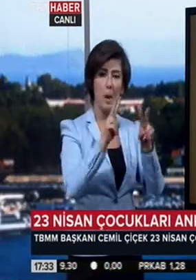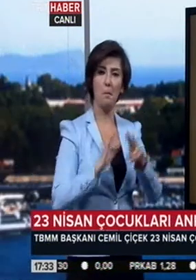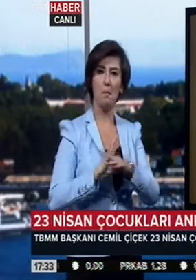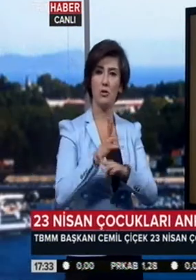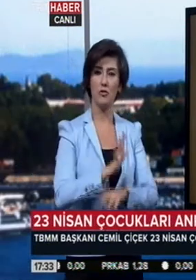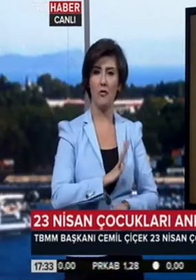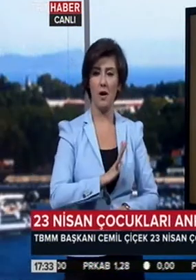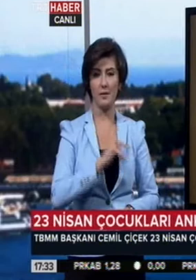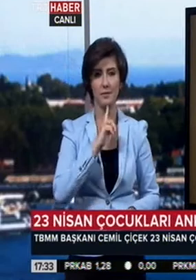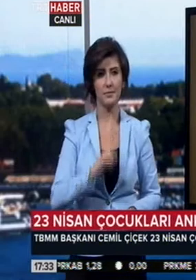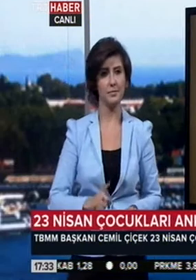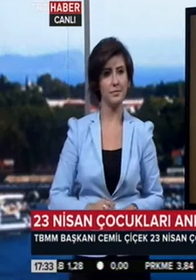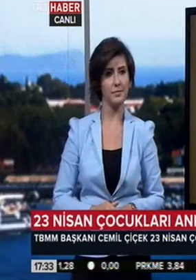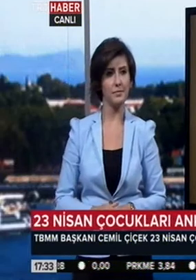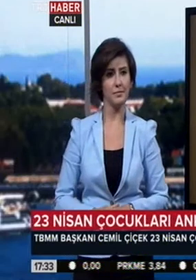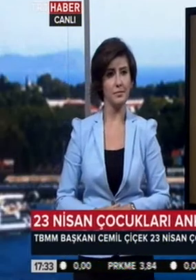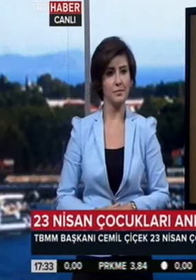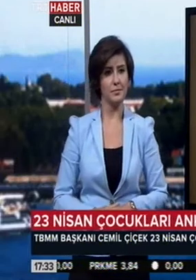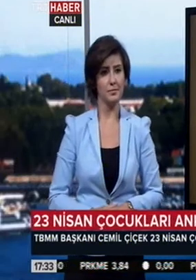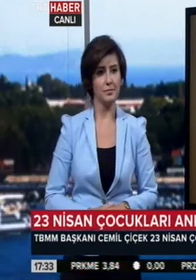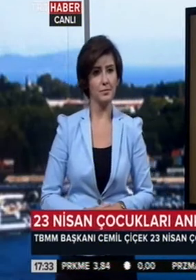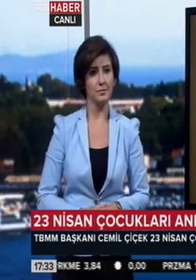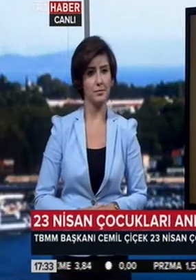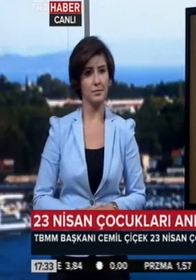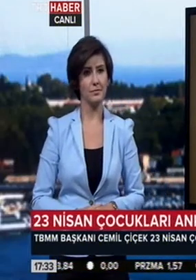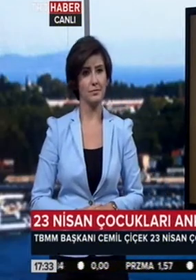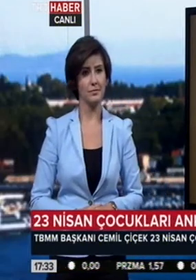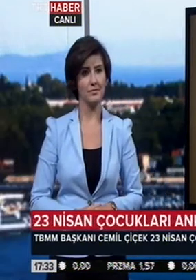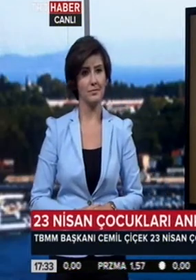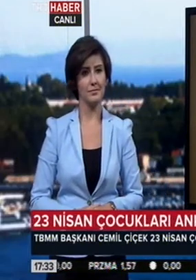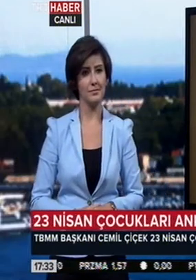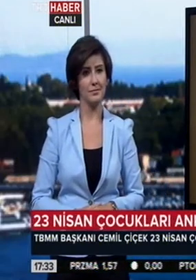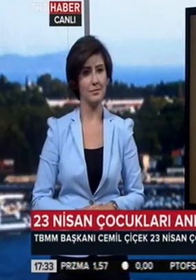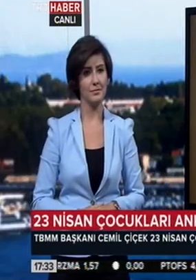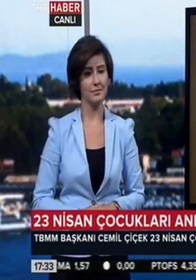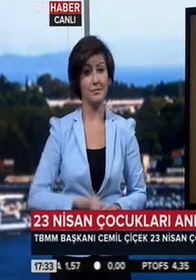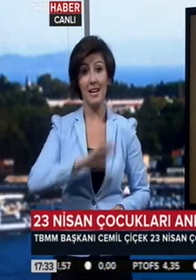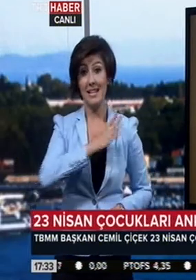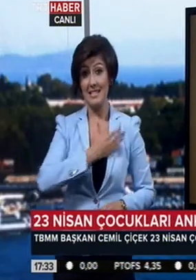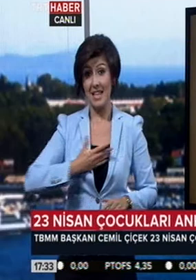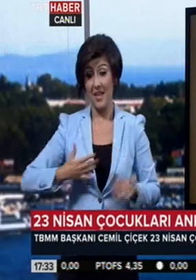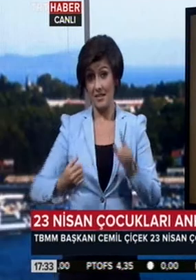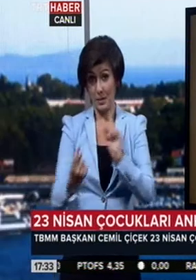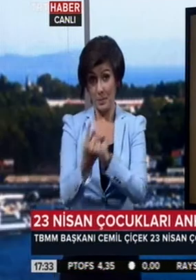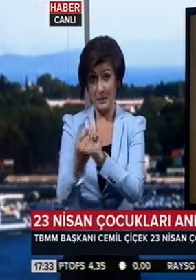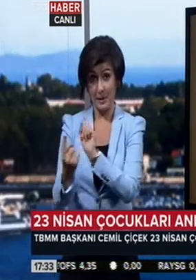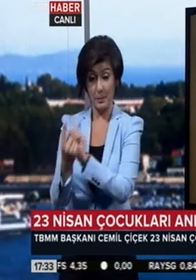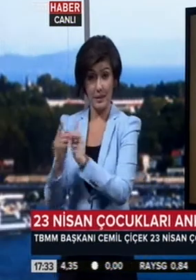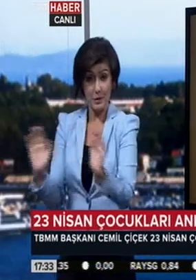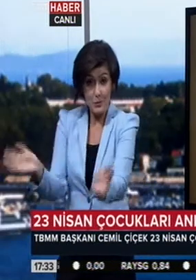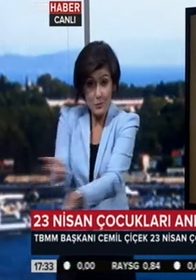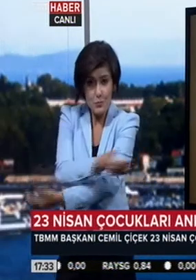Although you have different dreams, you can manage to look at the same direction for the same goal. Sevgiyle birbirinizi